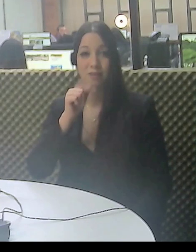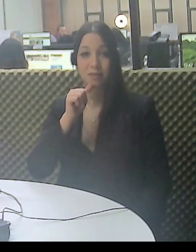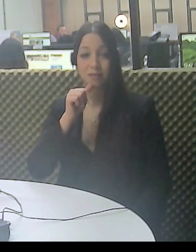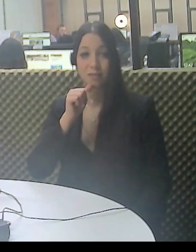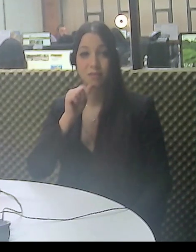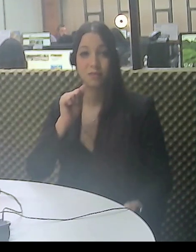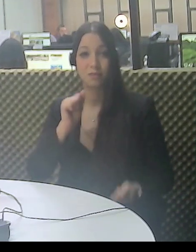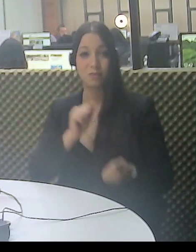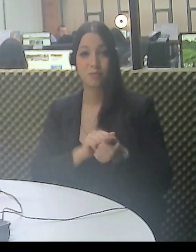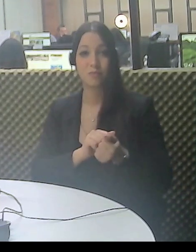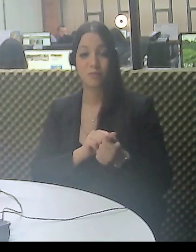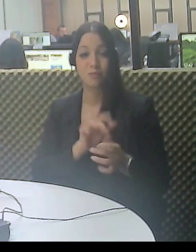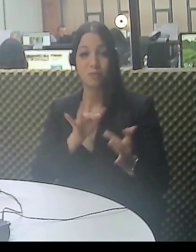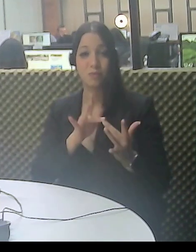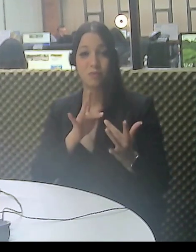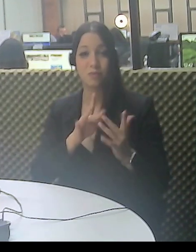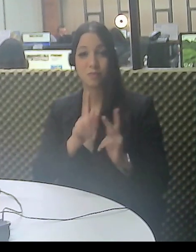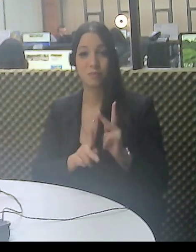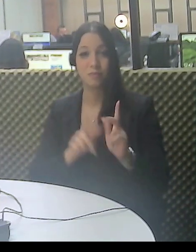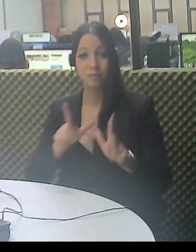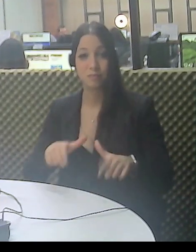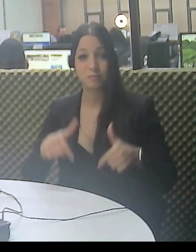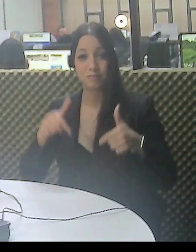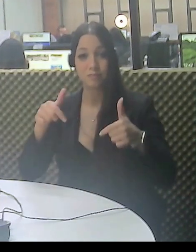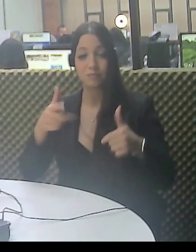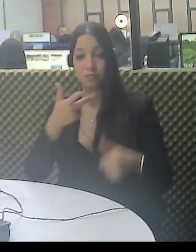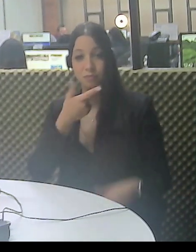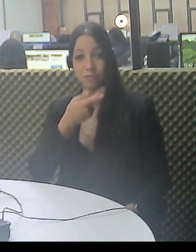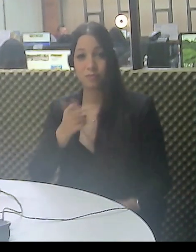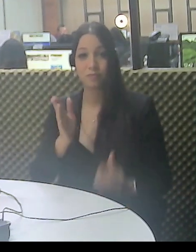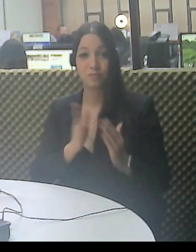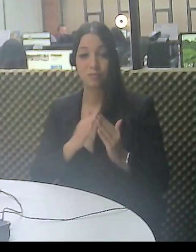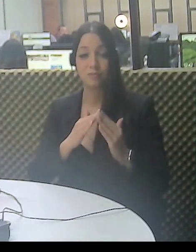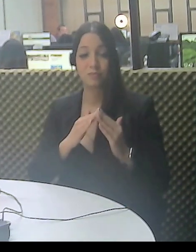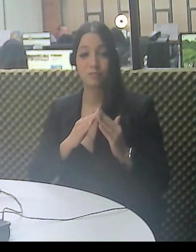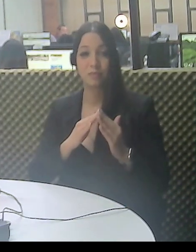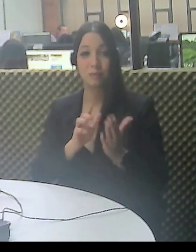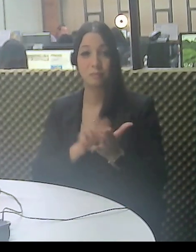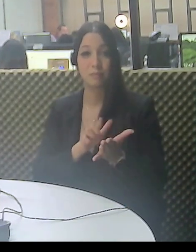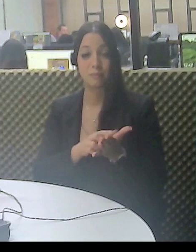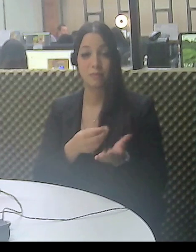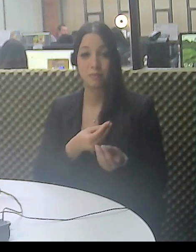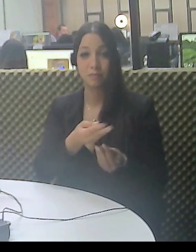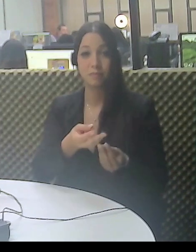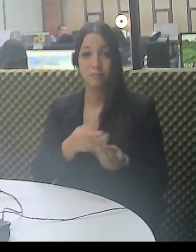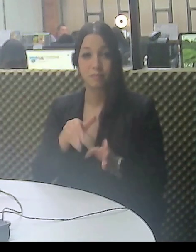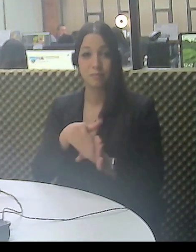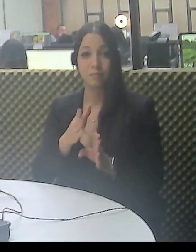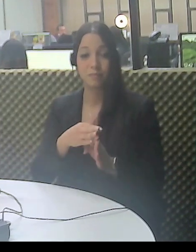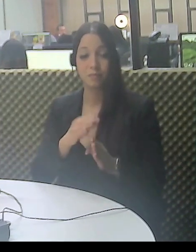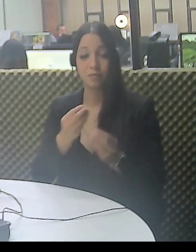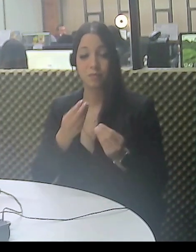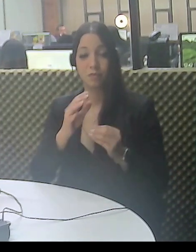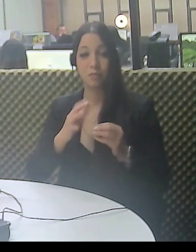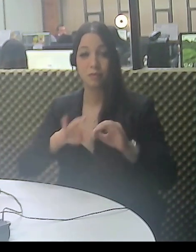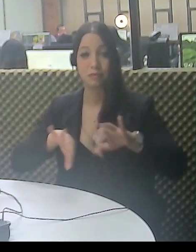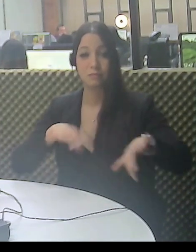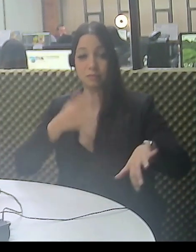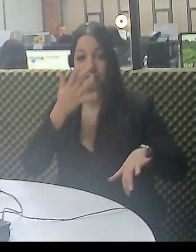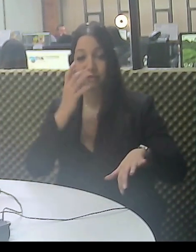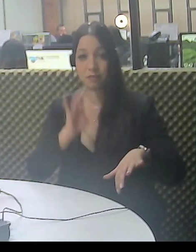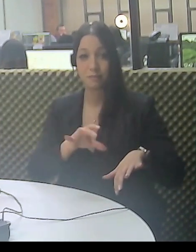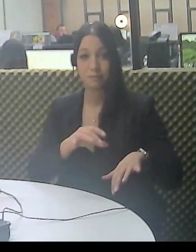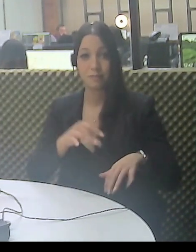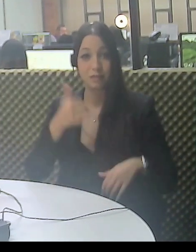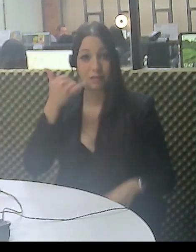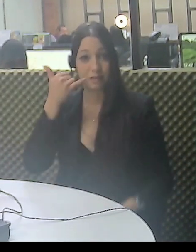faz junto à população por meio de ações porta a porta, com panfletagem e orientação sobre separação dos materiais. Por meio